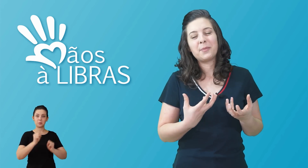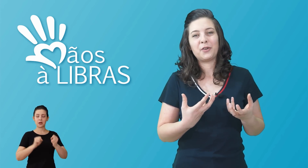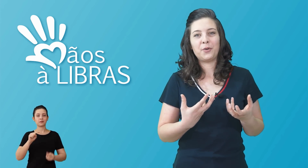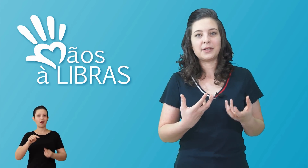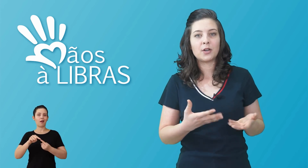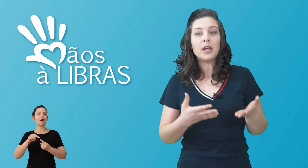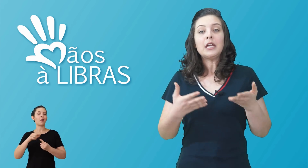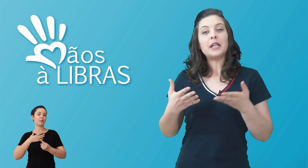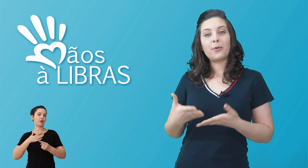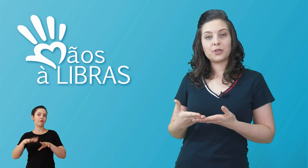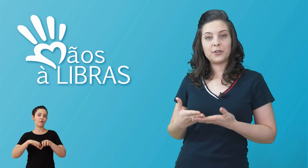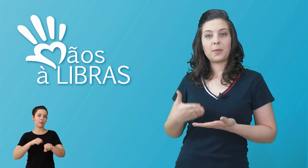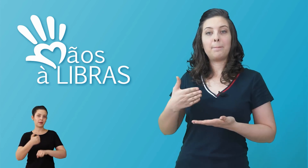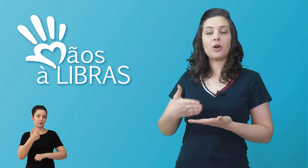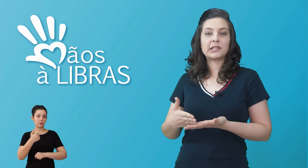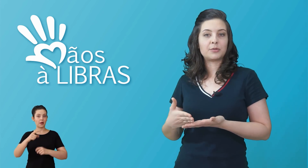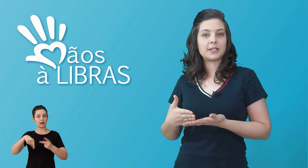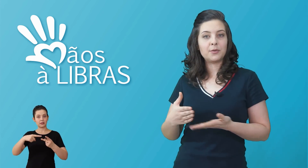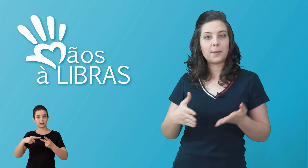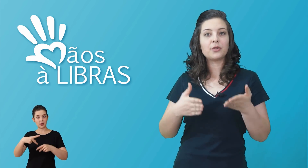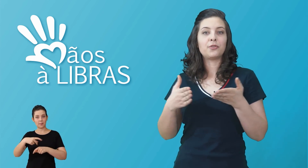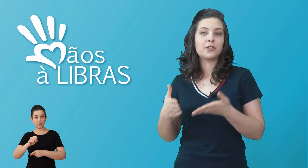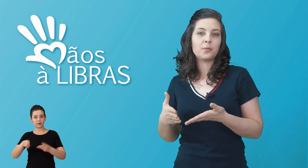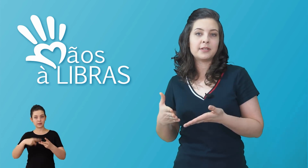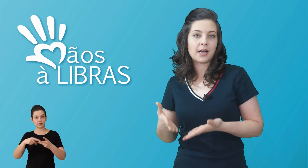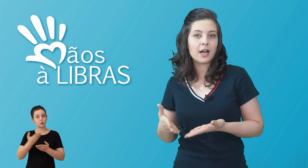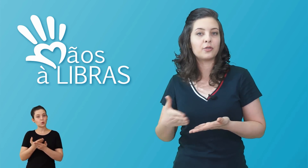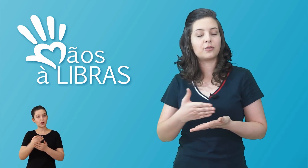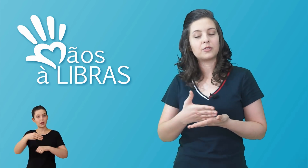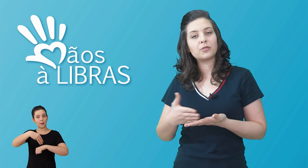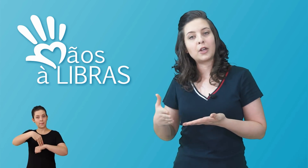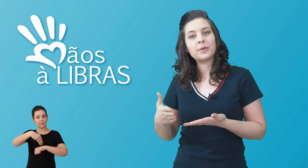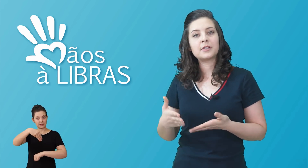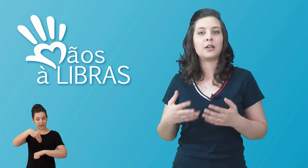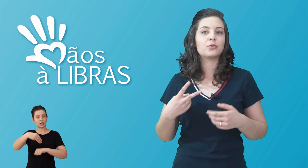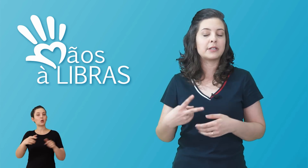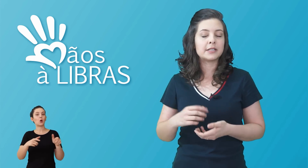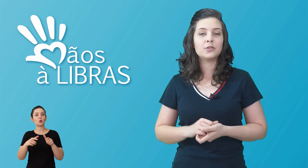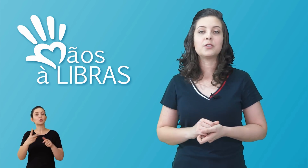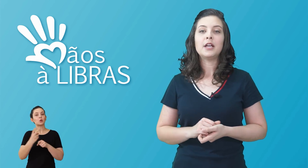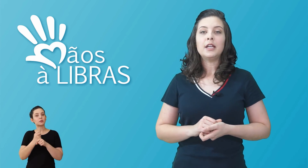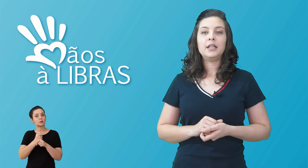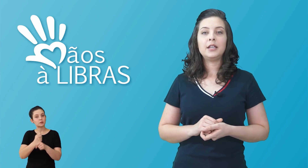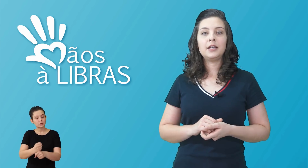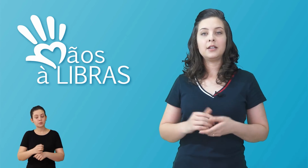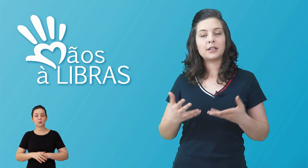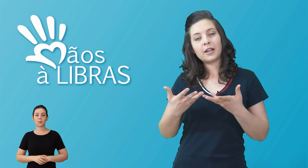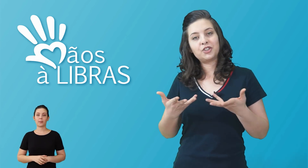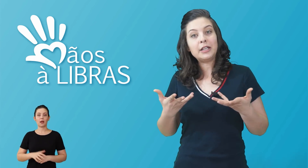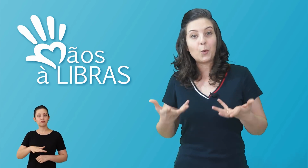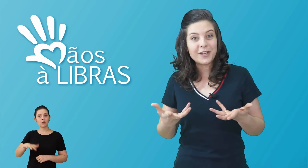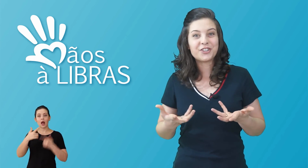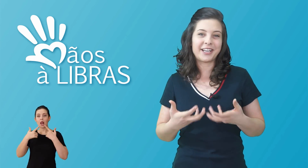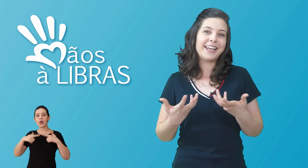minha primeira formação, e depois eu fiz uma pós-graduação e depois eu fiz um mestrado. Eu estudei o mestrado 2 anos e na